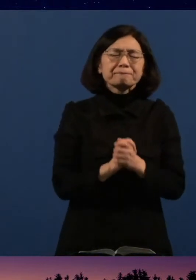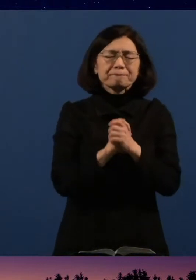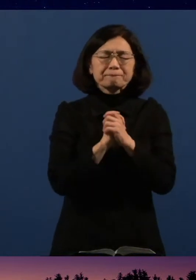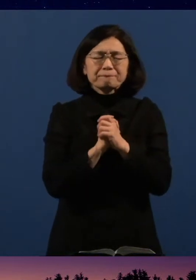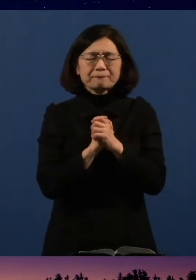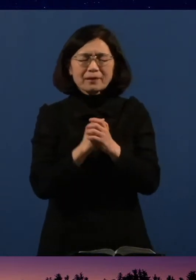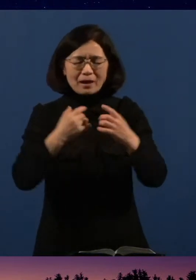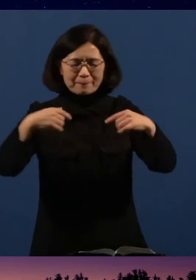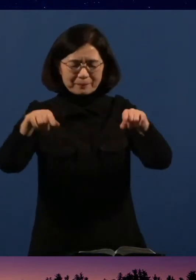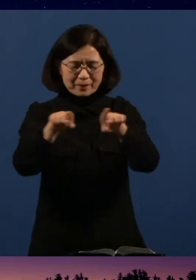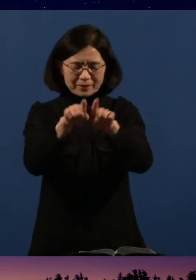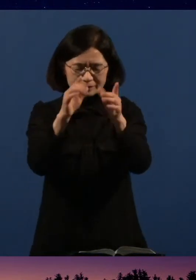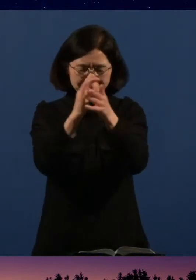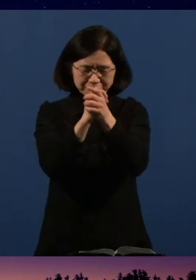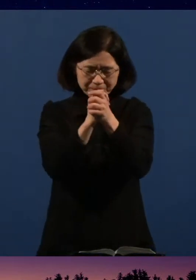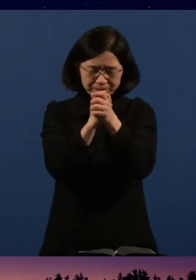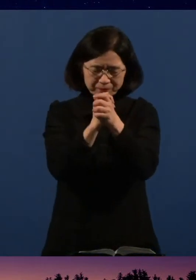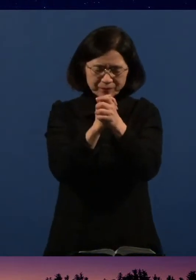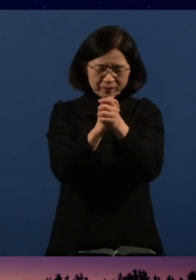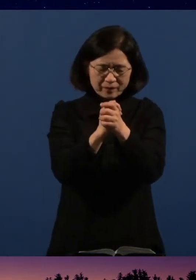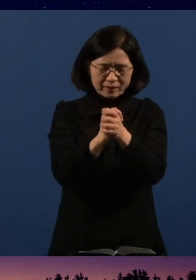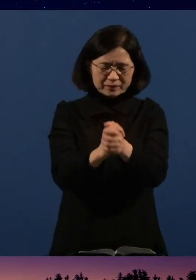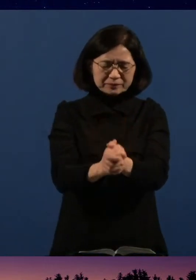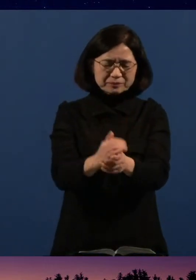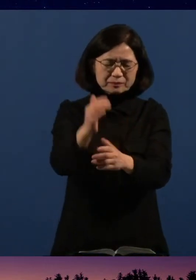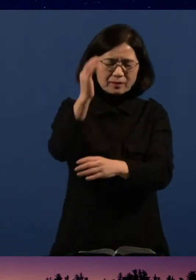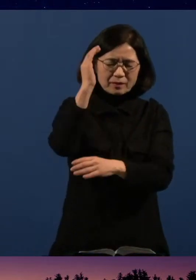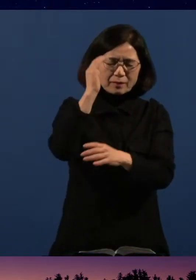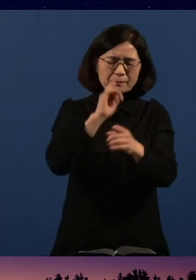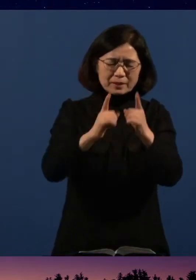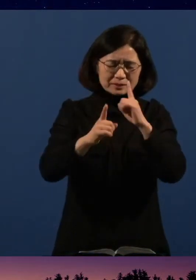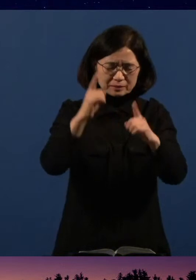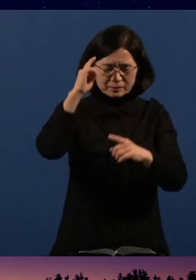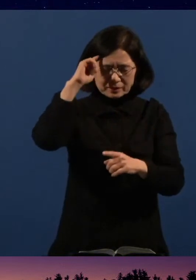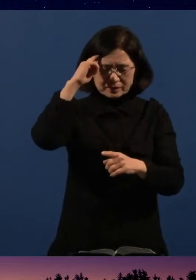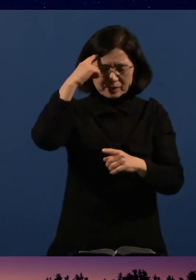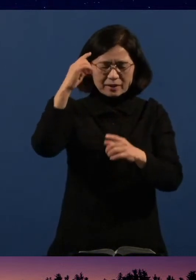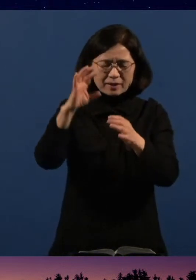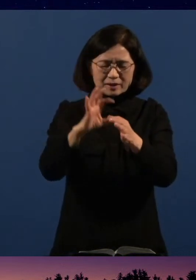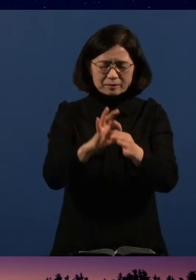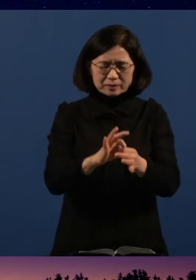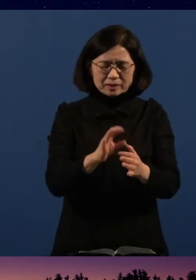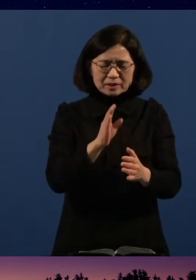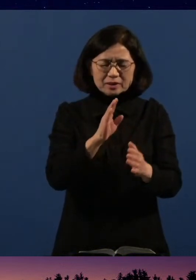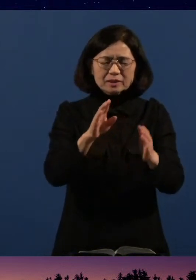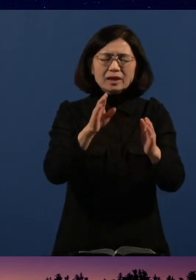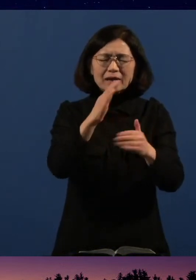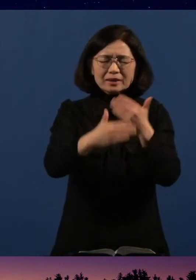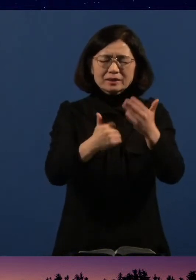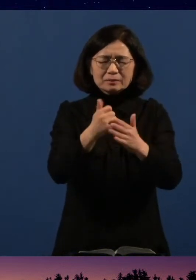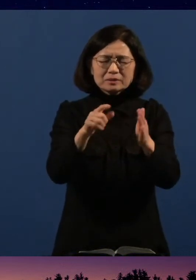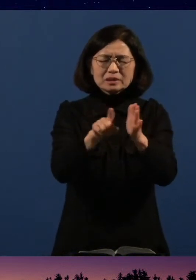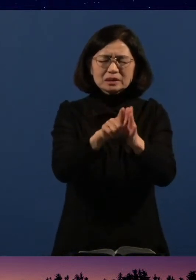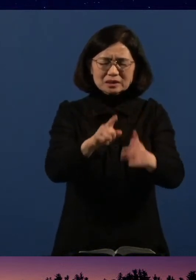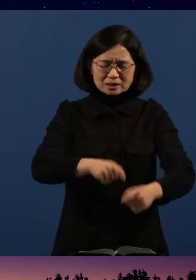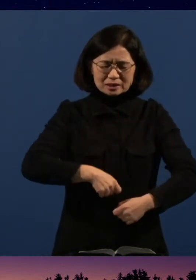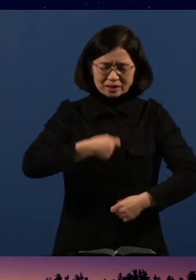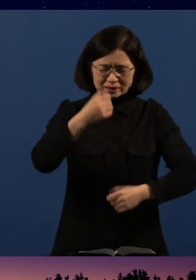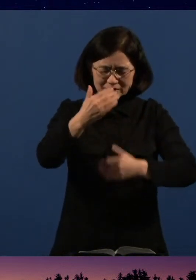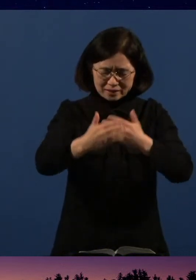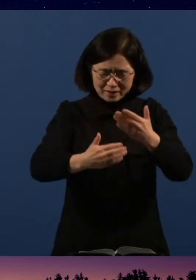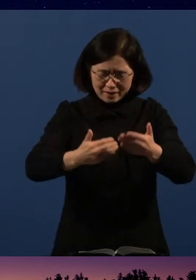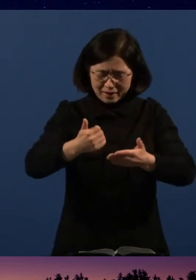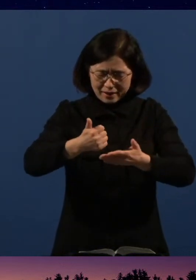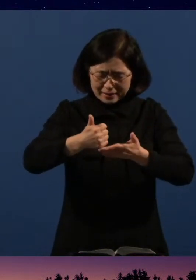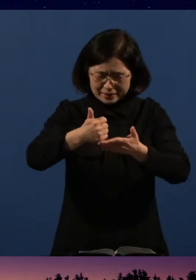우리 함께 기도하겠습니다. 오늘 말씀을 생각하며, 그렇습니다. 하나님, 우리의 신실하신 하나님이세요. 우리도 그 하나님 앞에